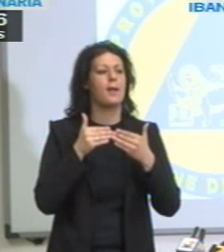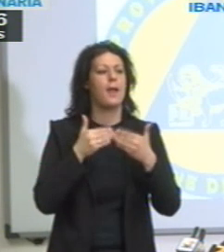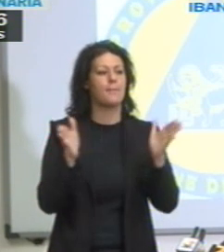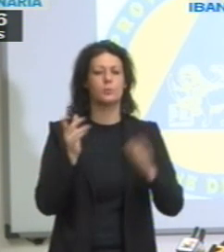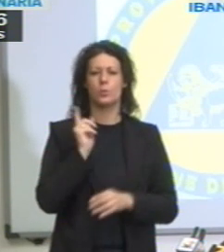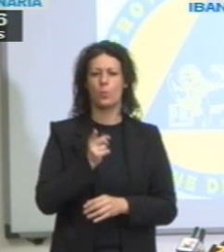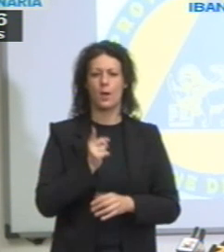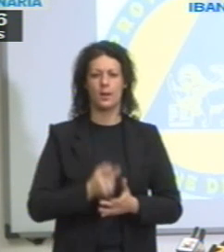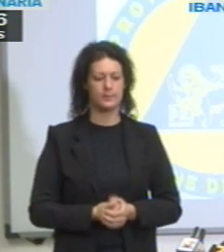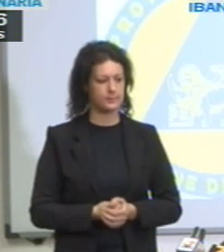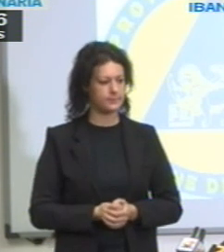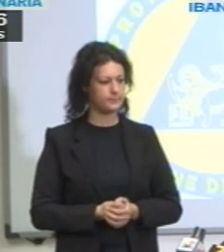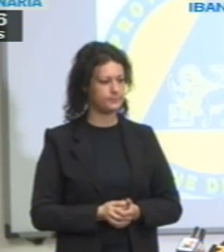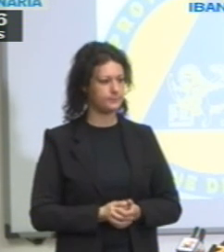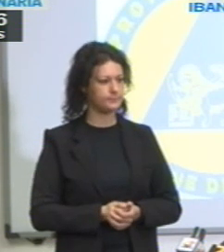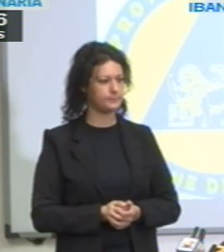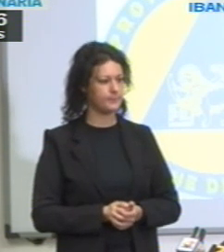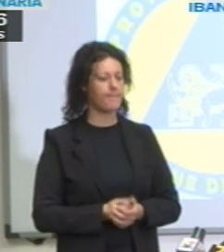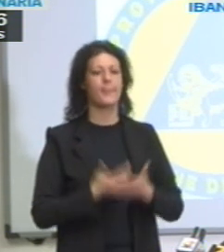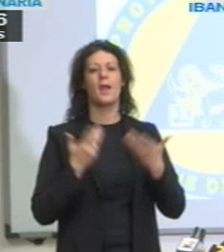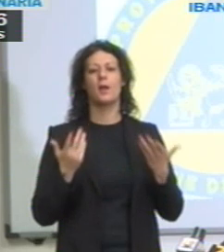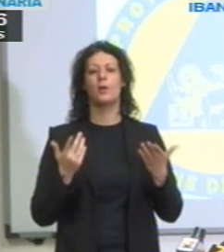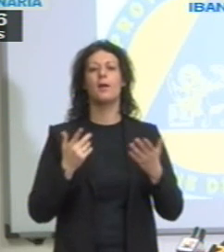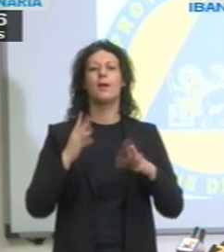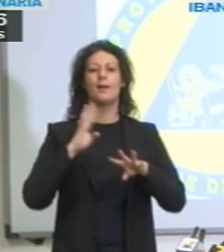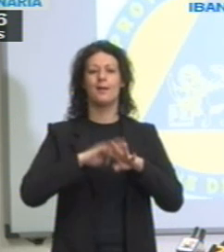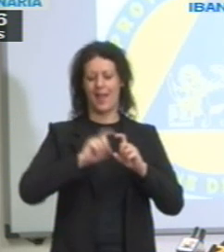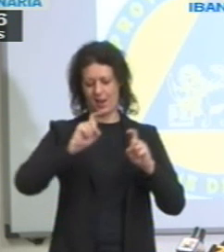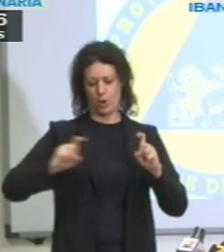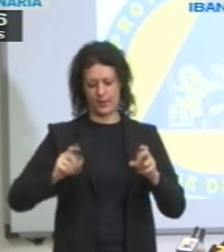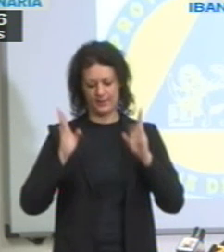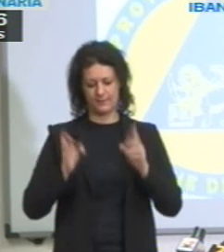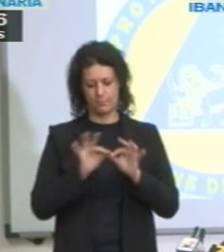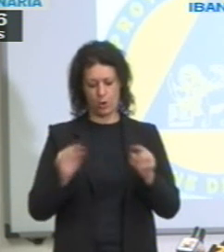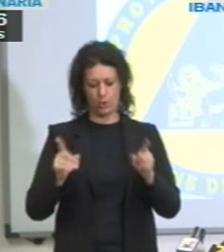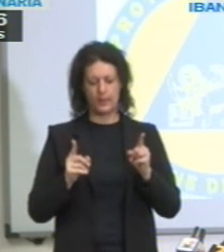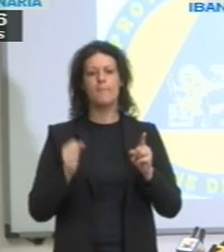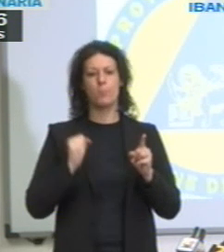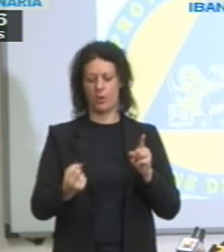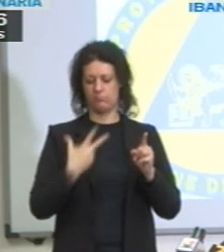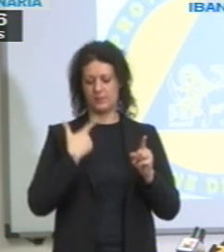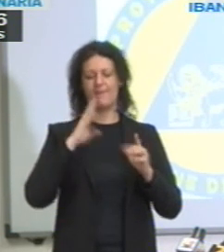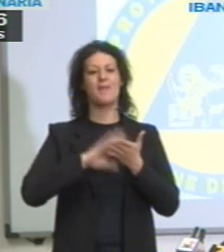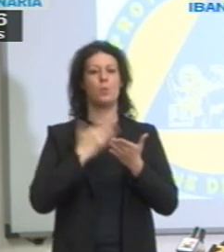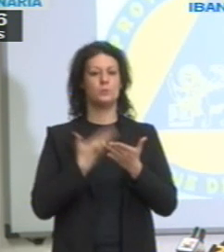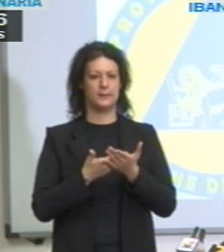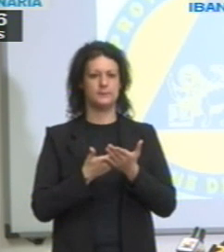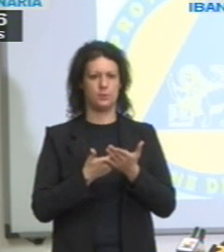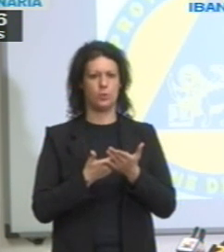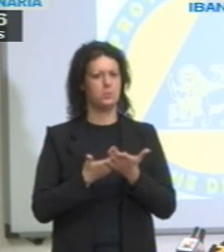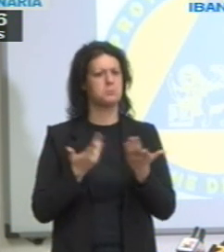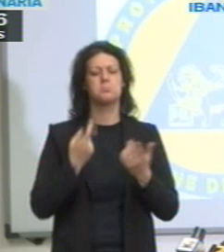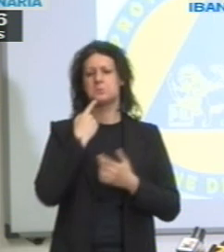No, sì, ho capito, cioè, l'algoritmo ci permette di fare molte valutazioni, di certo il Veneto è in linea e